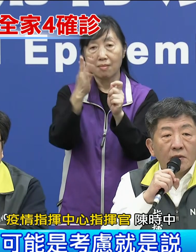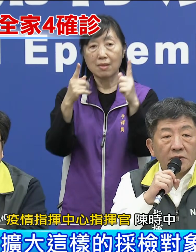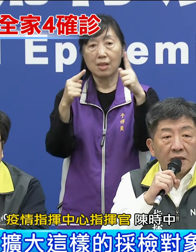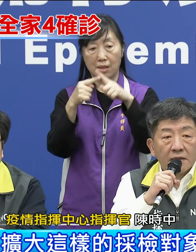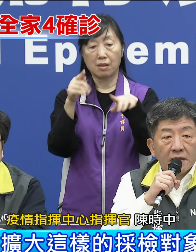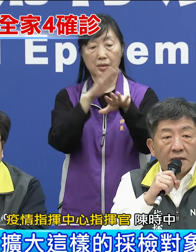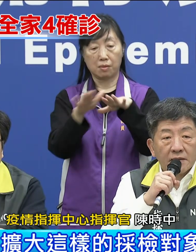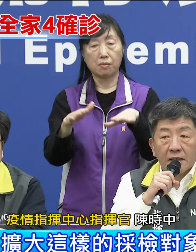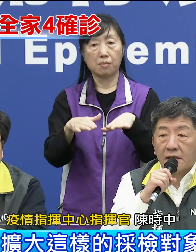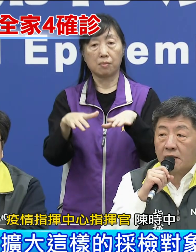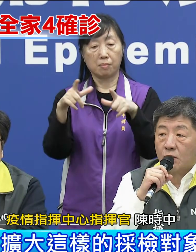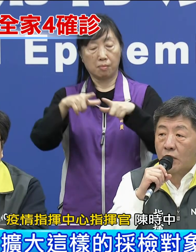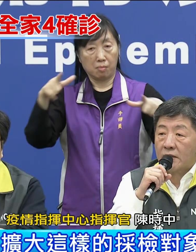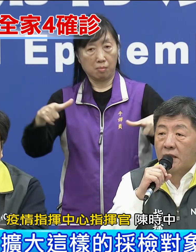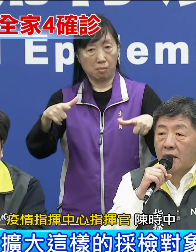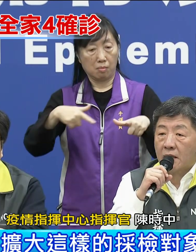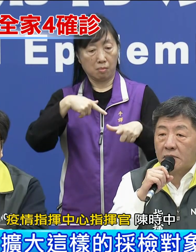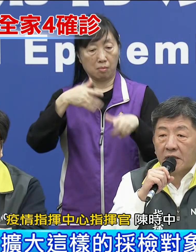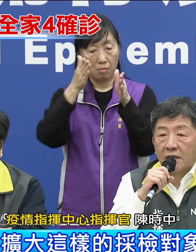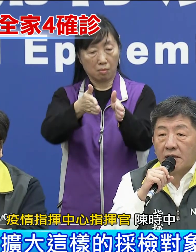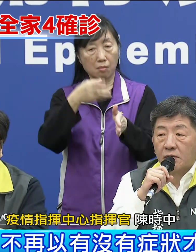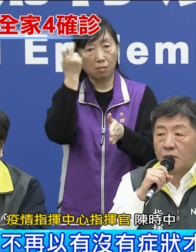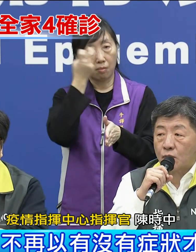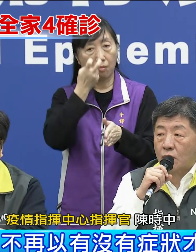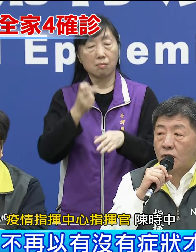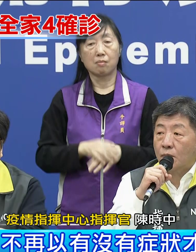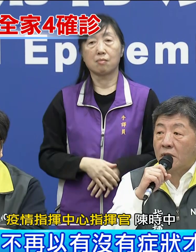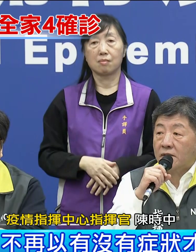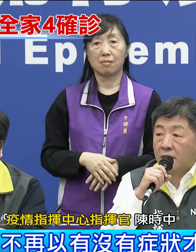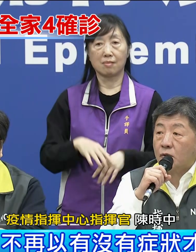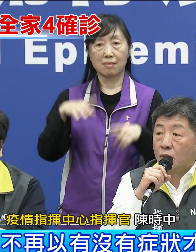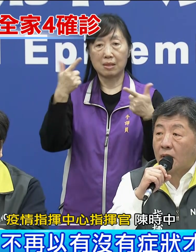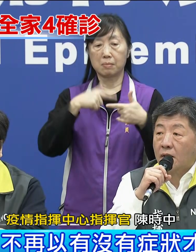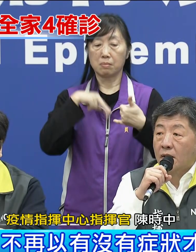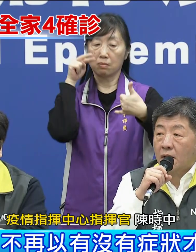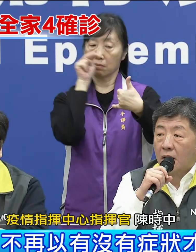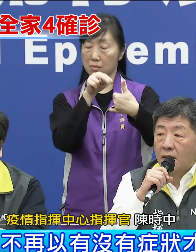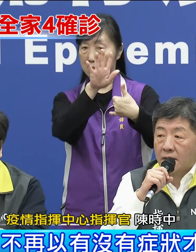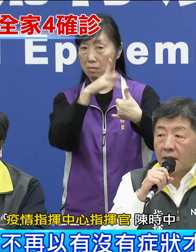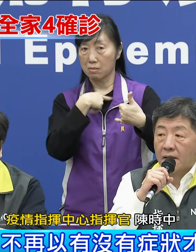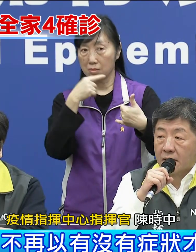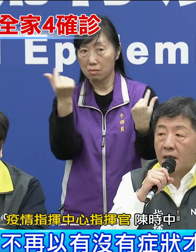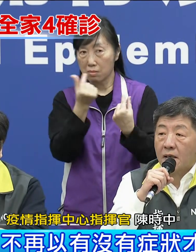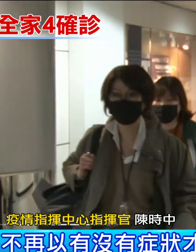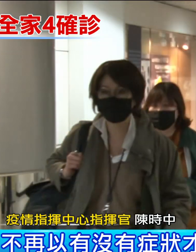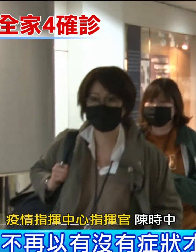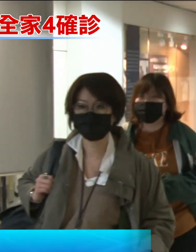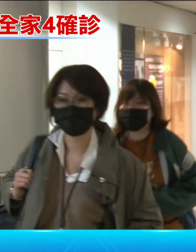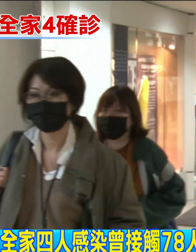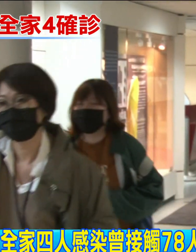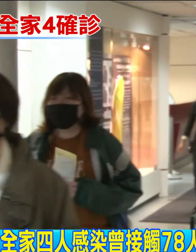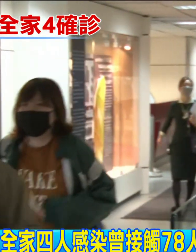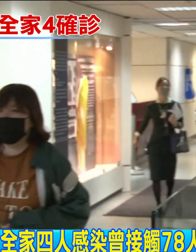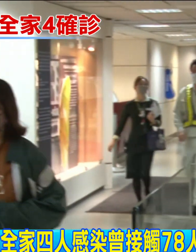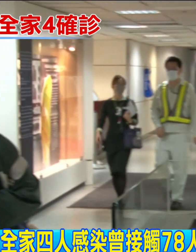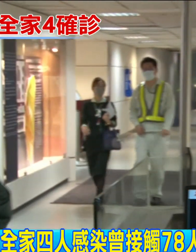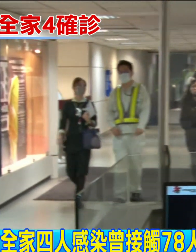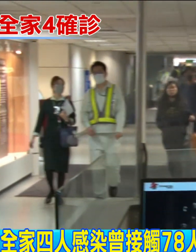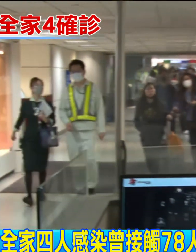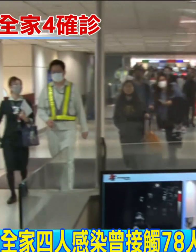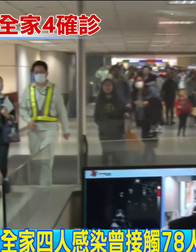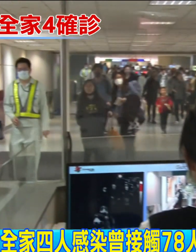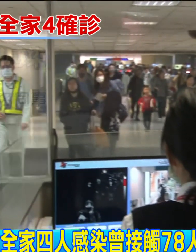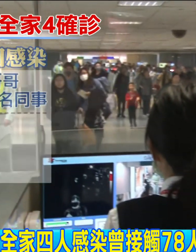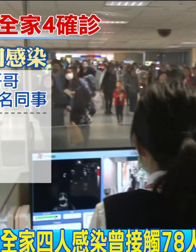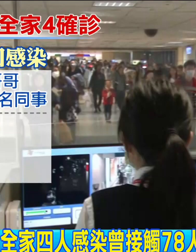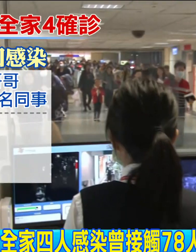扩大我们这样的一个采检的对象，而不在意就是说有没有症状才来采。 全家人都感染新型冠状